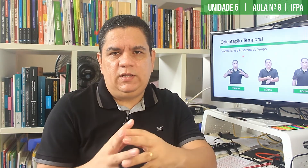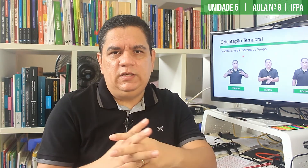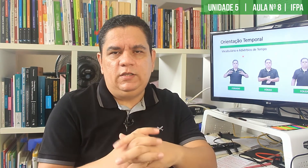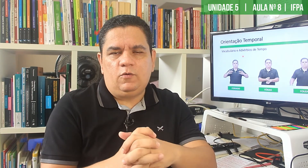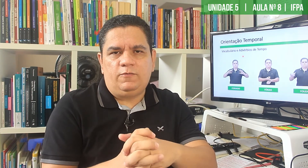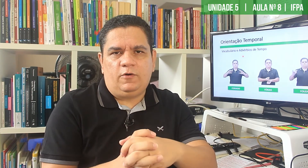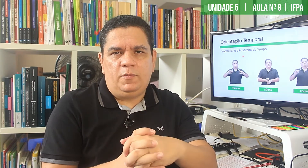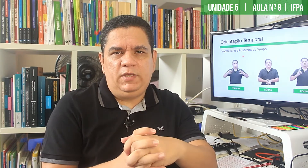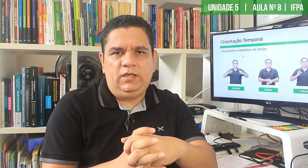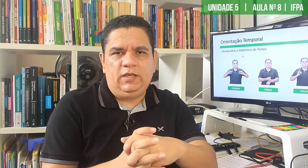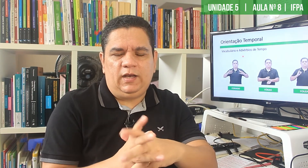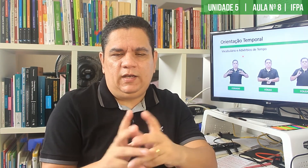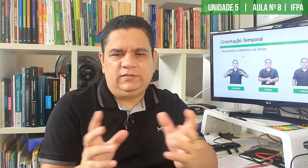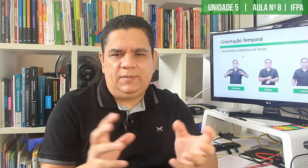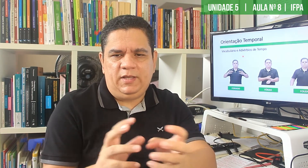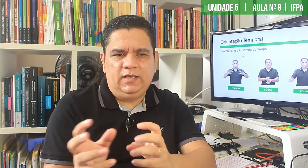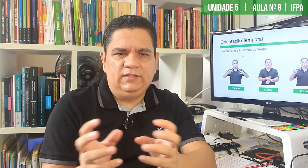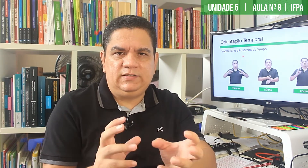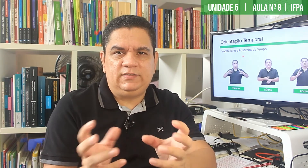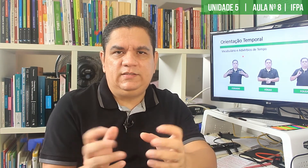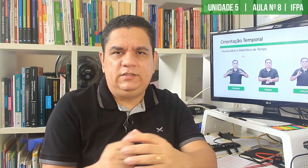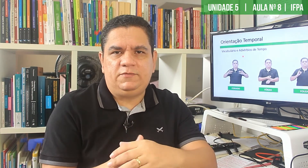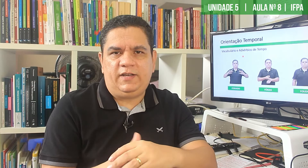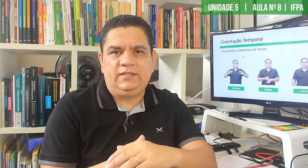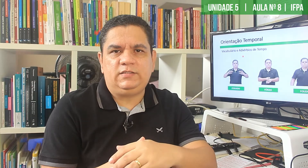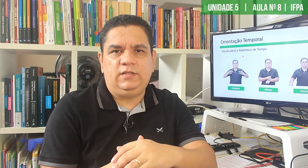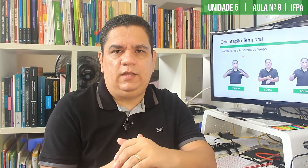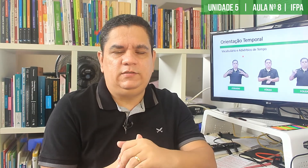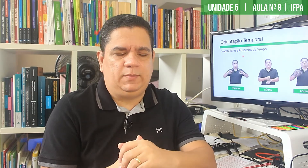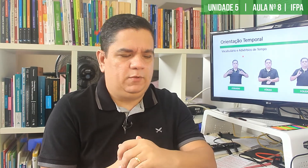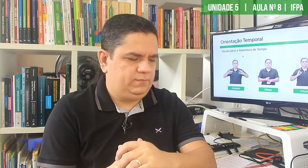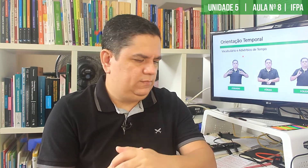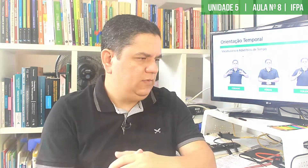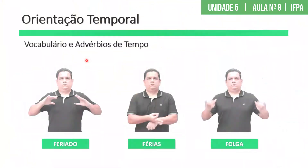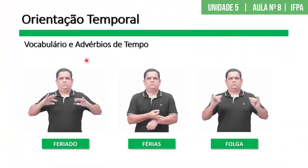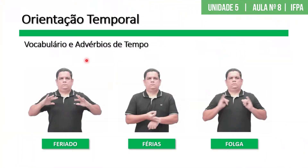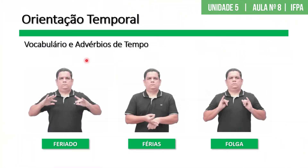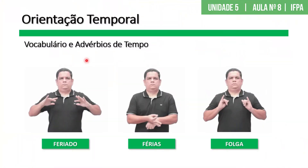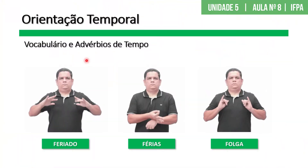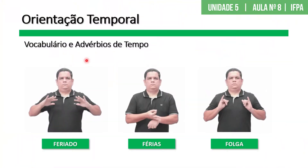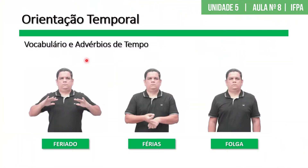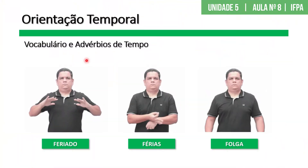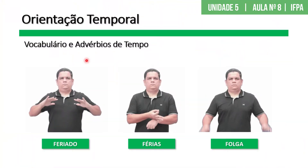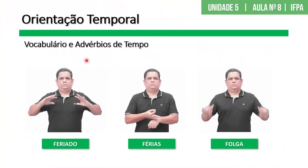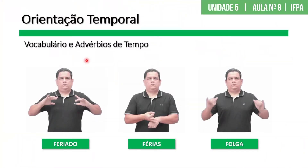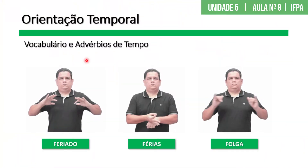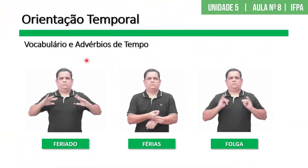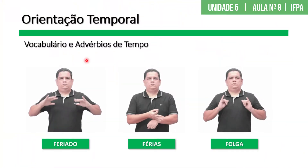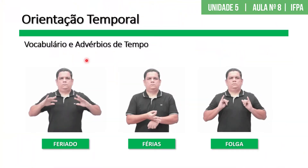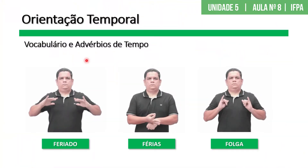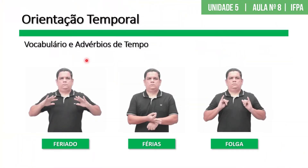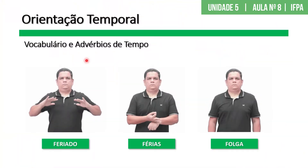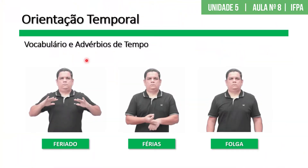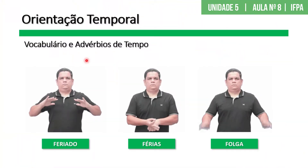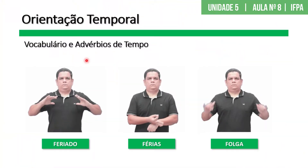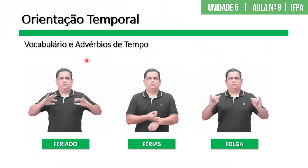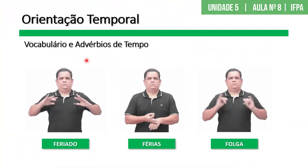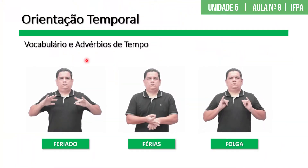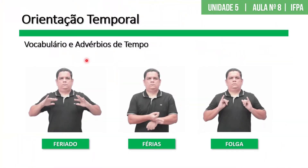ali conforme as semelhanças e diferenças deles, tá bom? Bom, o primeiro grupo que eu trouxe aqui para vocês é o